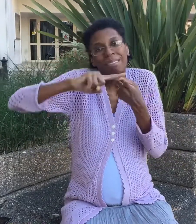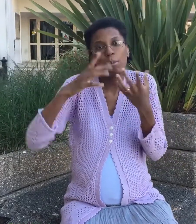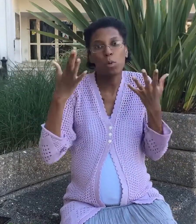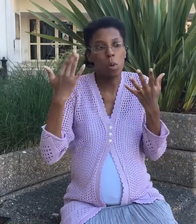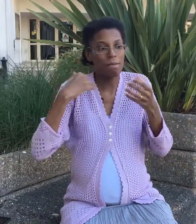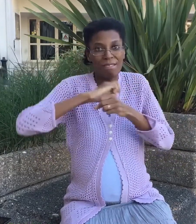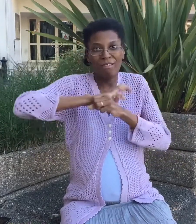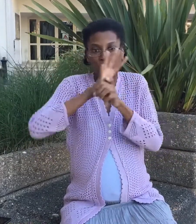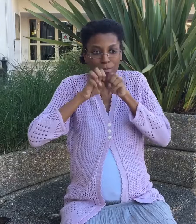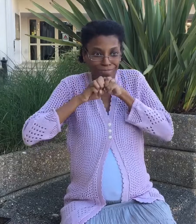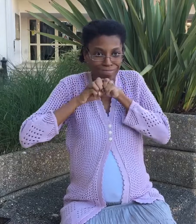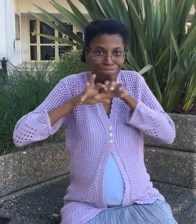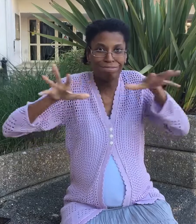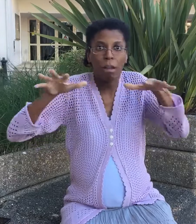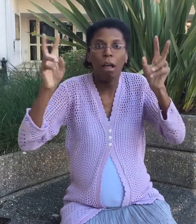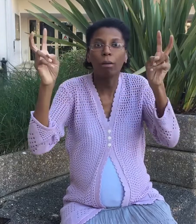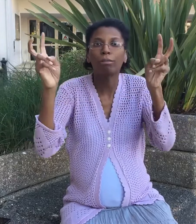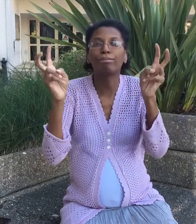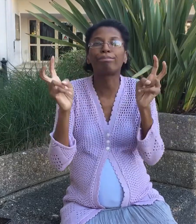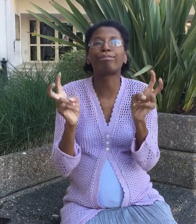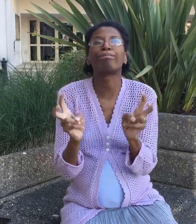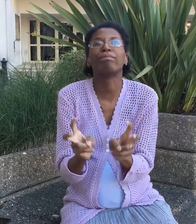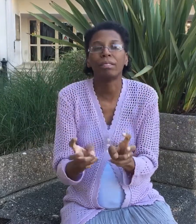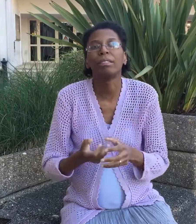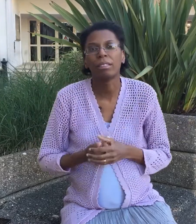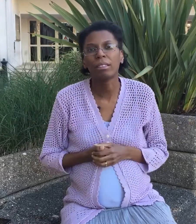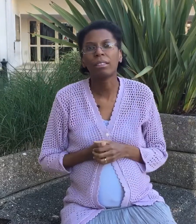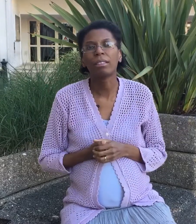et limiter la propagation du virus.